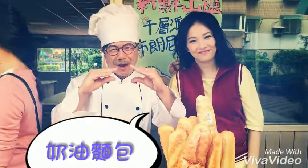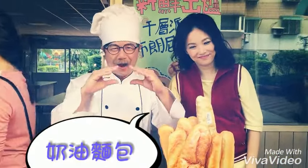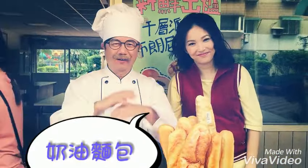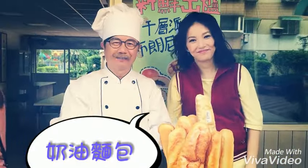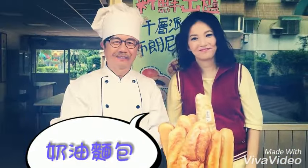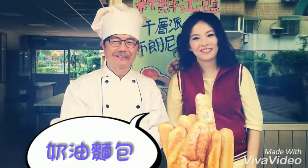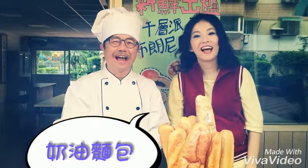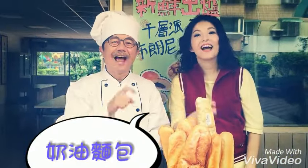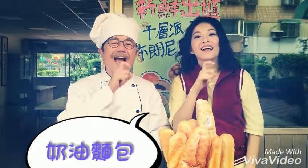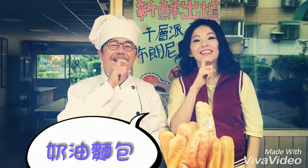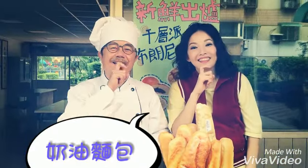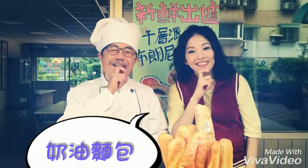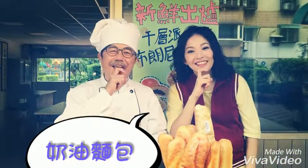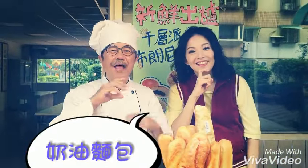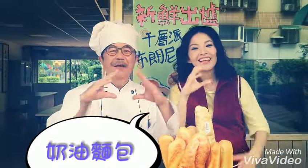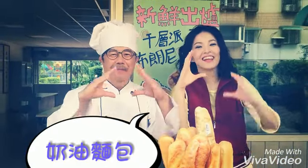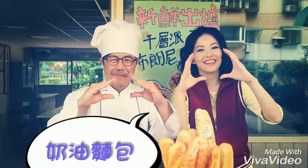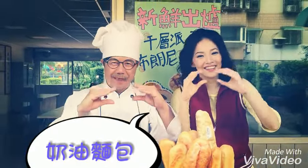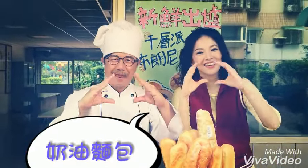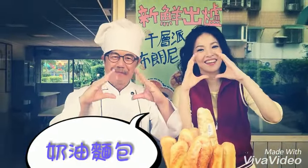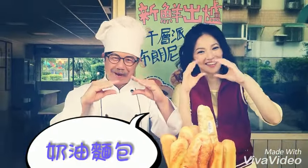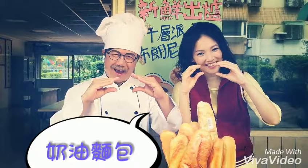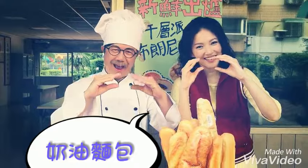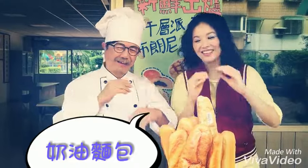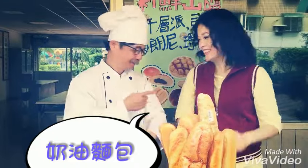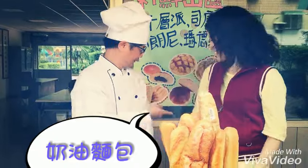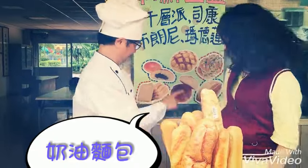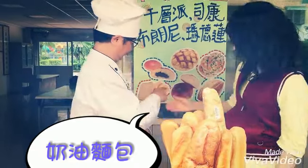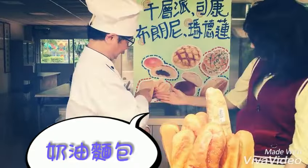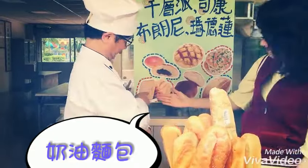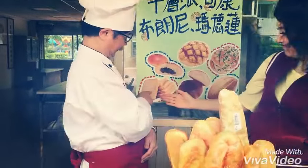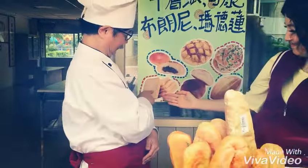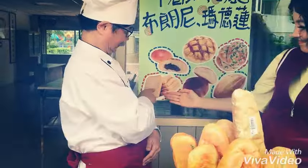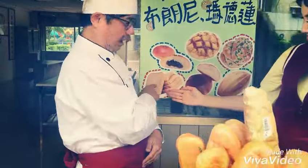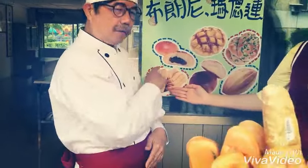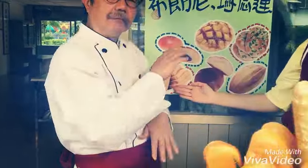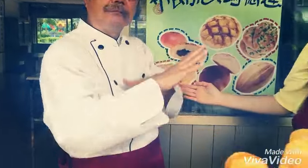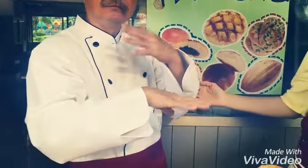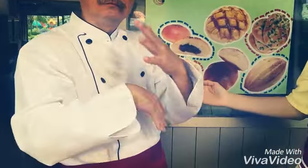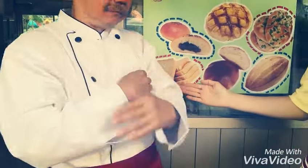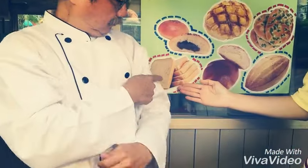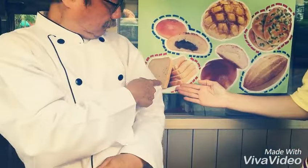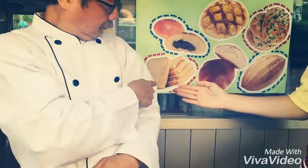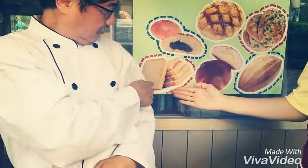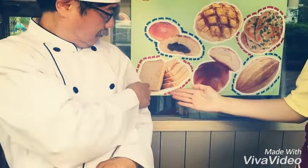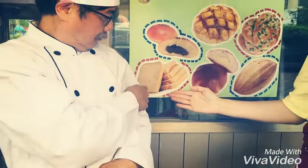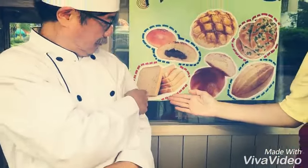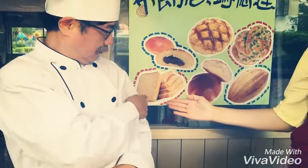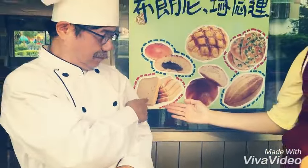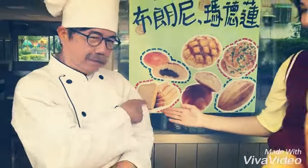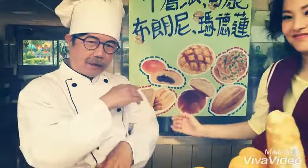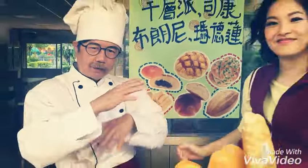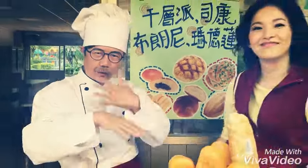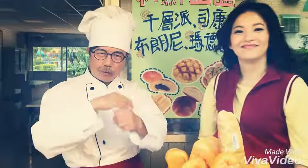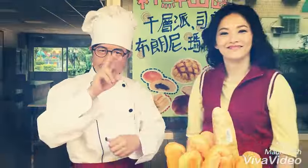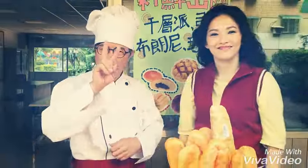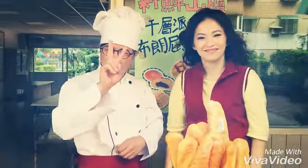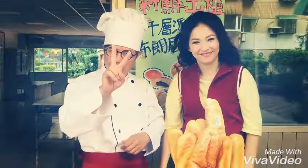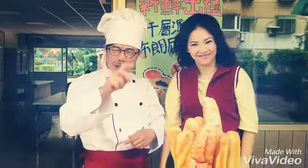奶油面包，奶油面包。还有这个手语是什么呢？